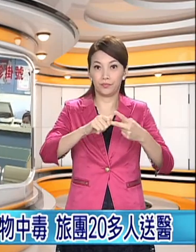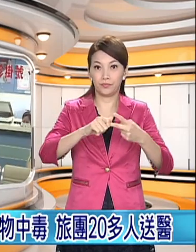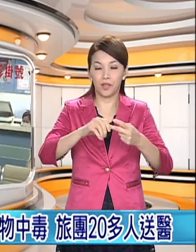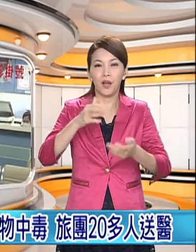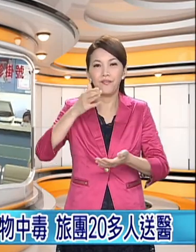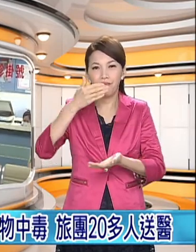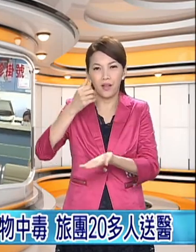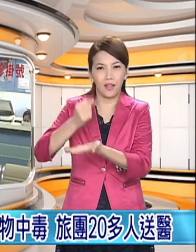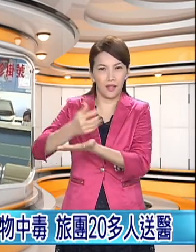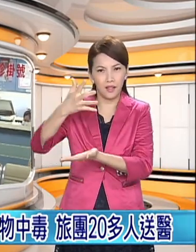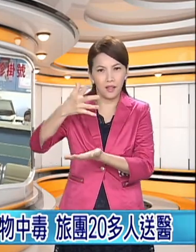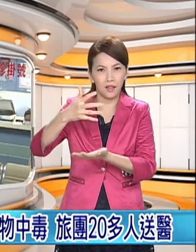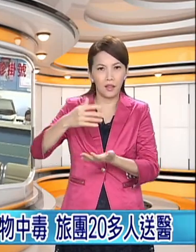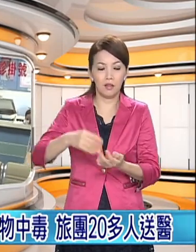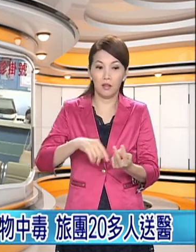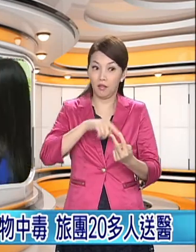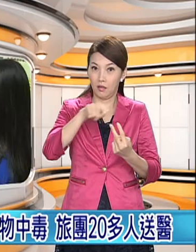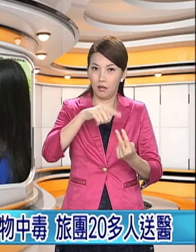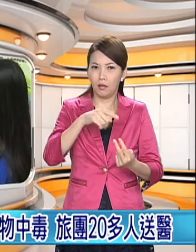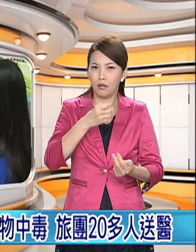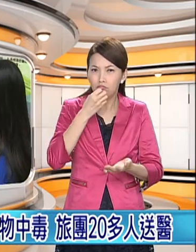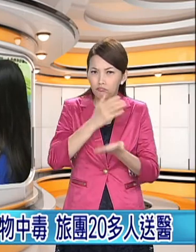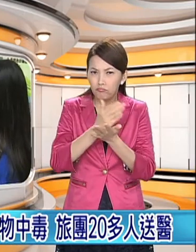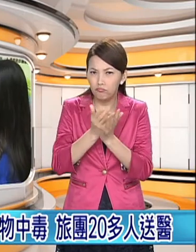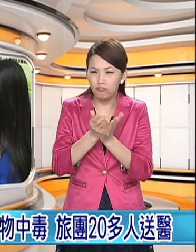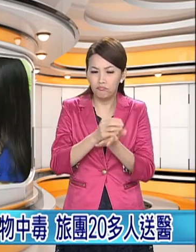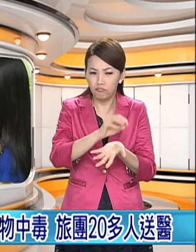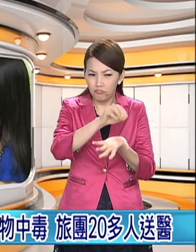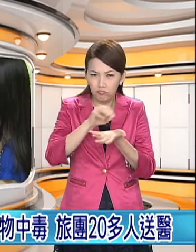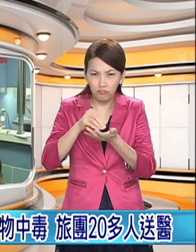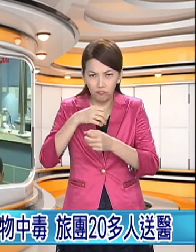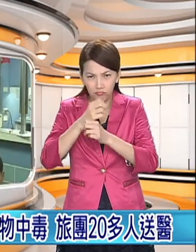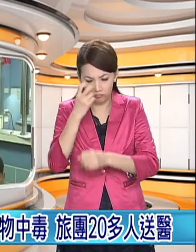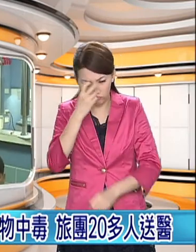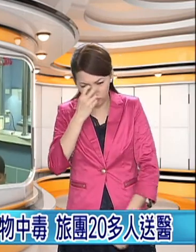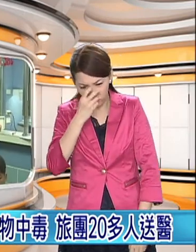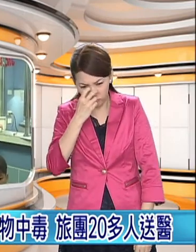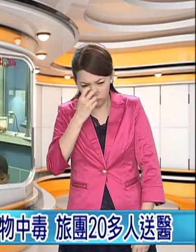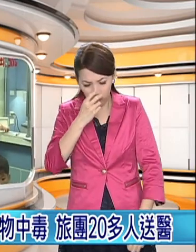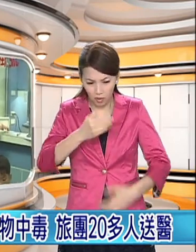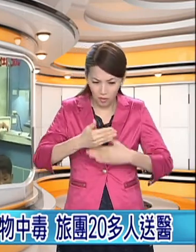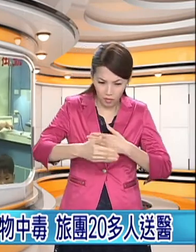检，要厘清到底是哪一个环节出了问题。